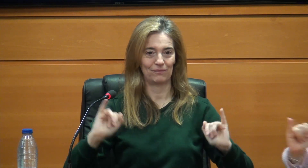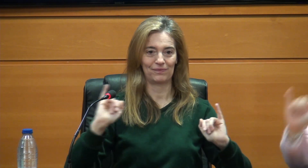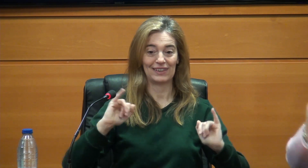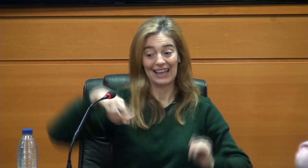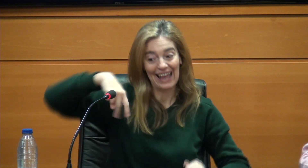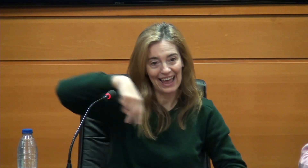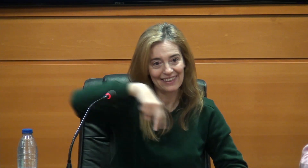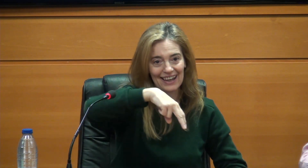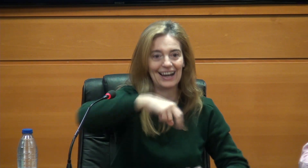pasear